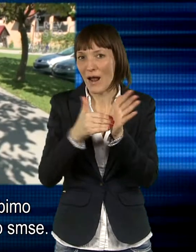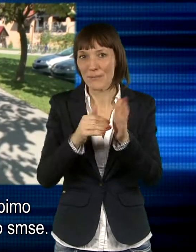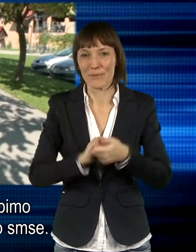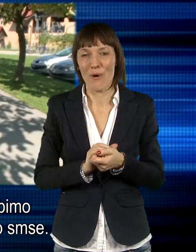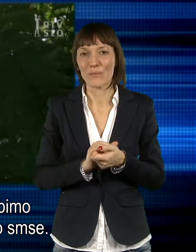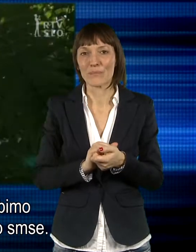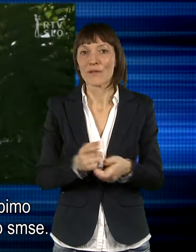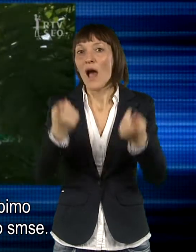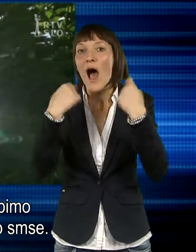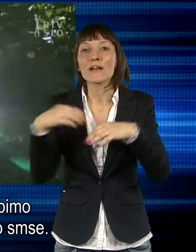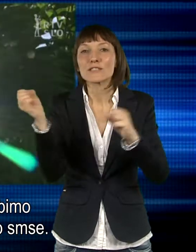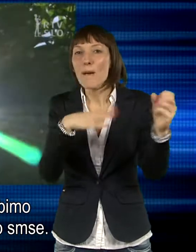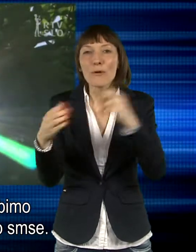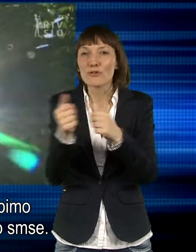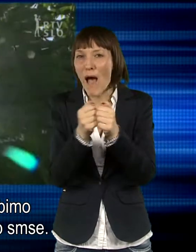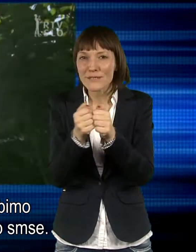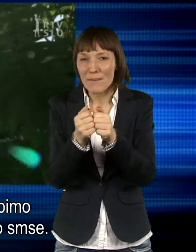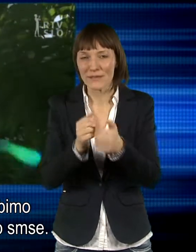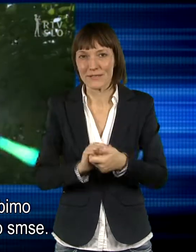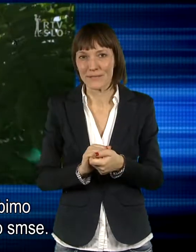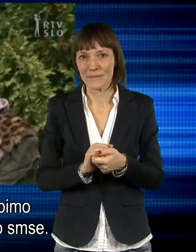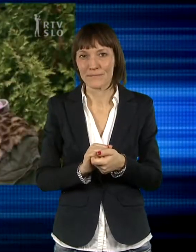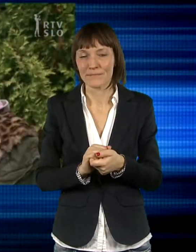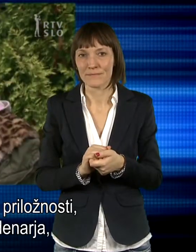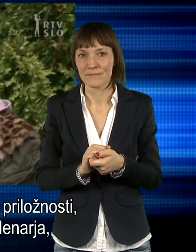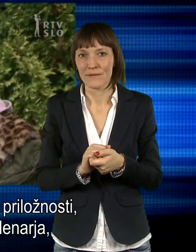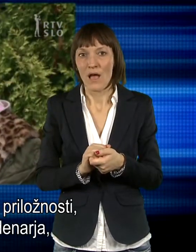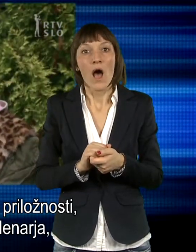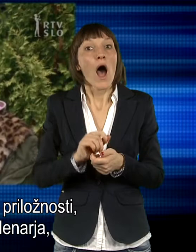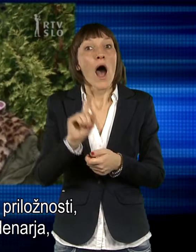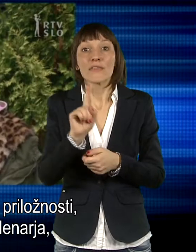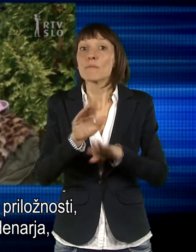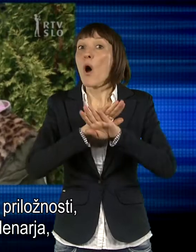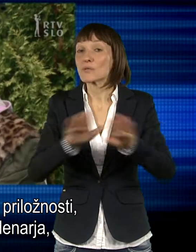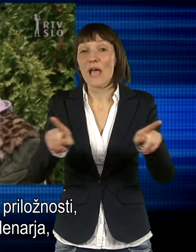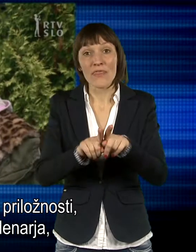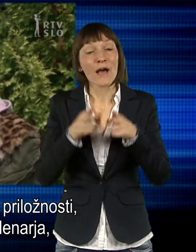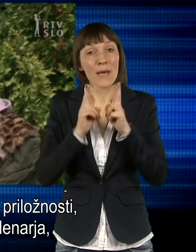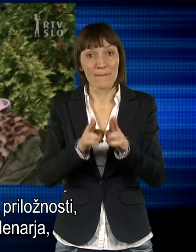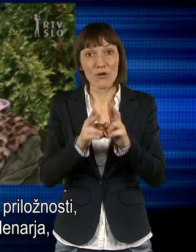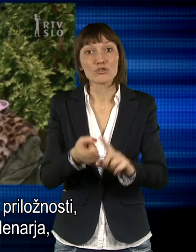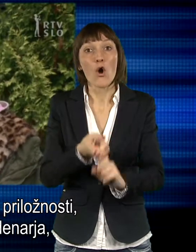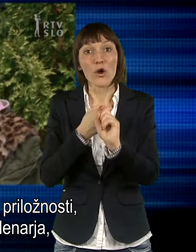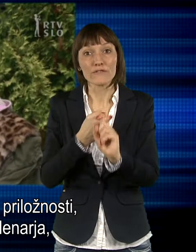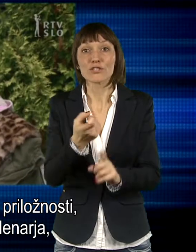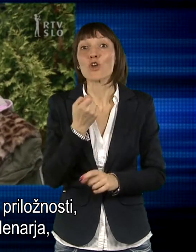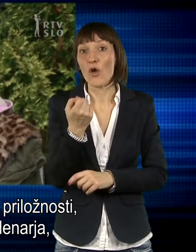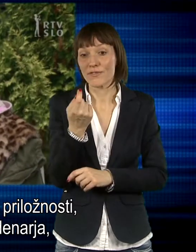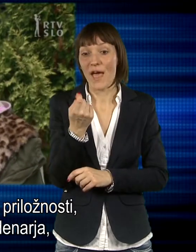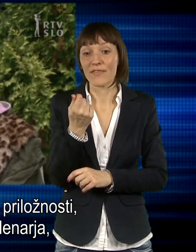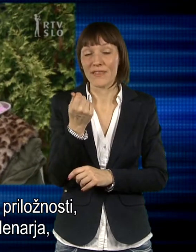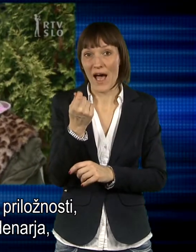ko kaj rabimo, ali pa si pošiljamo SMS-e. Nimamo vsi enake priložnosti, odvisno je